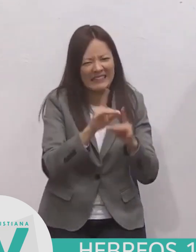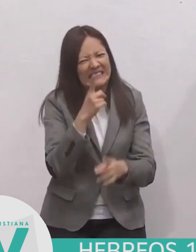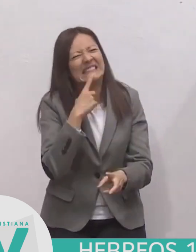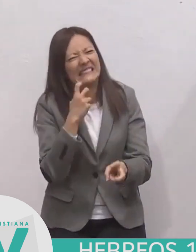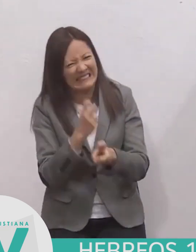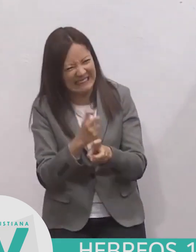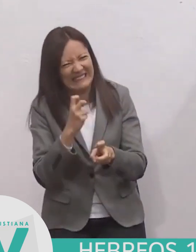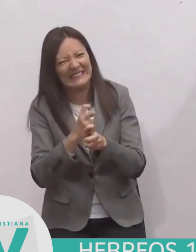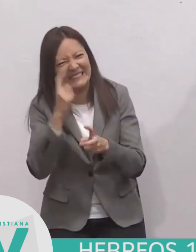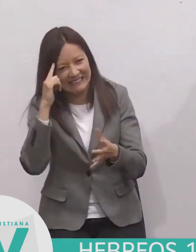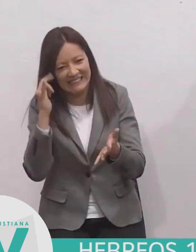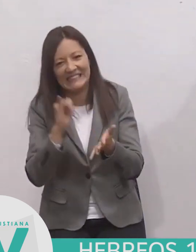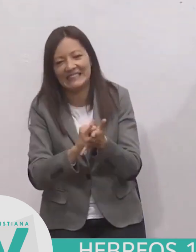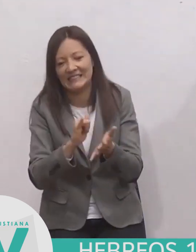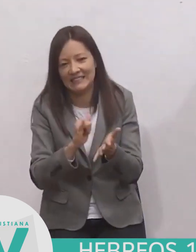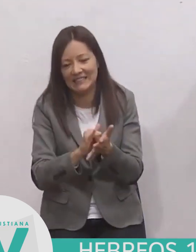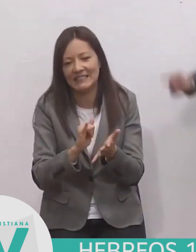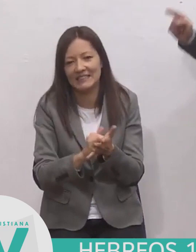difícil creerlo,